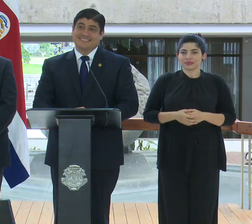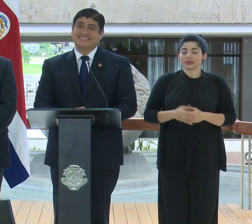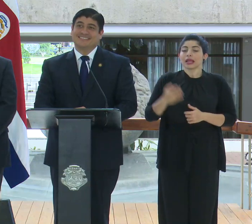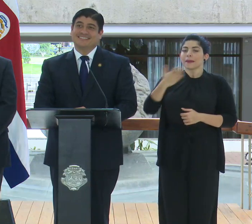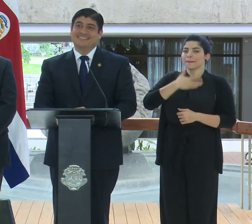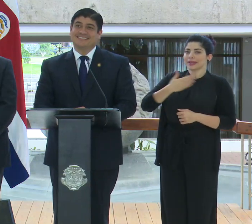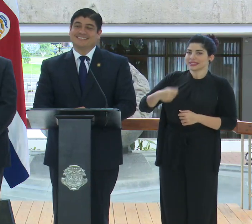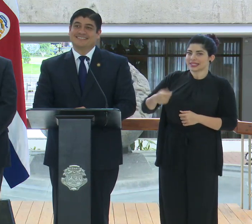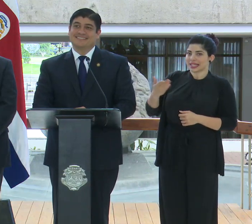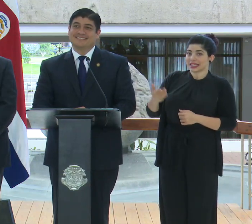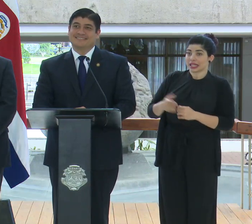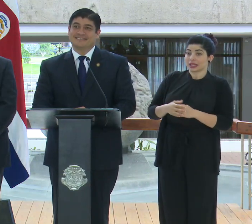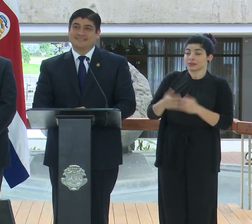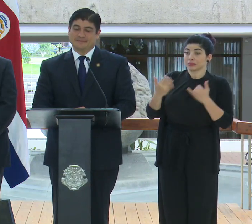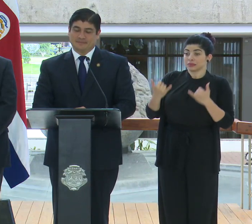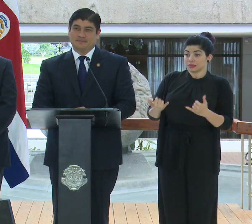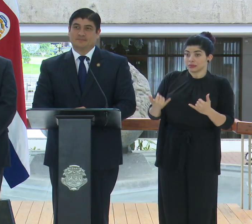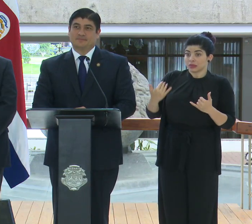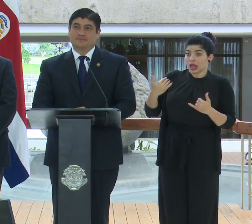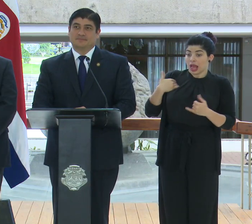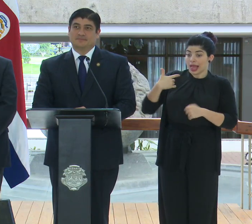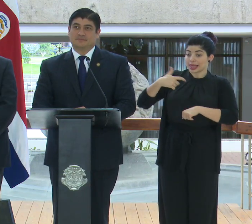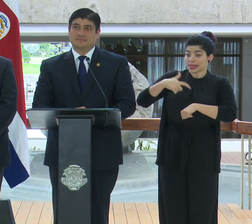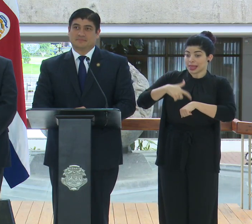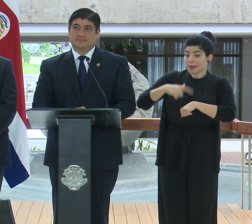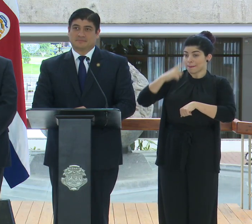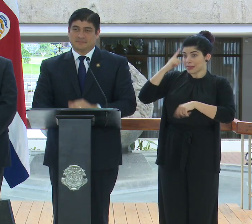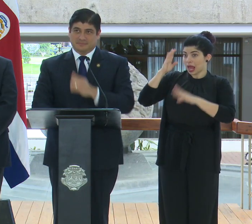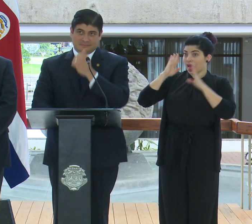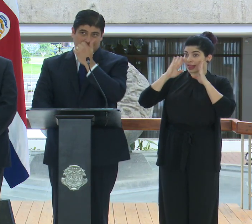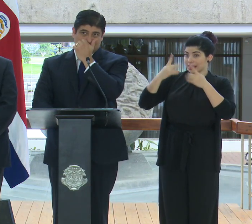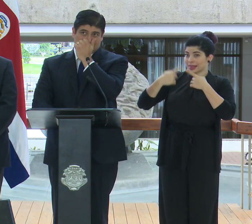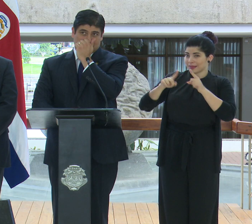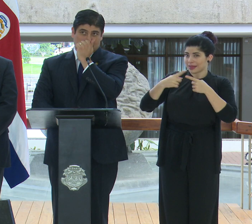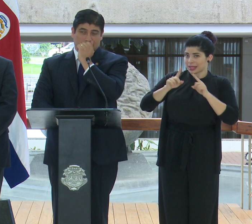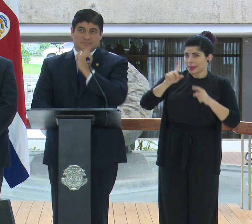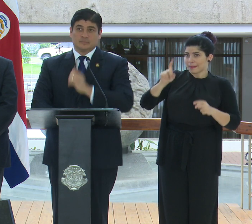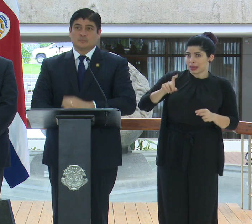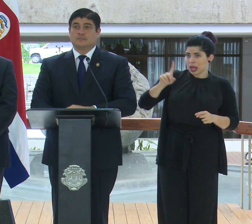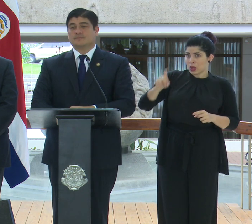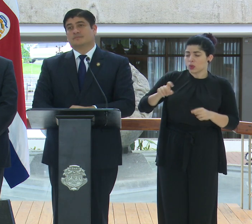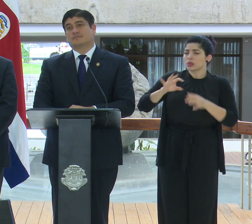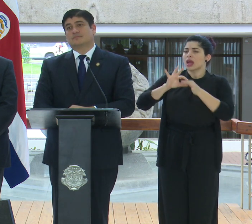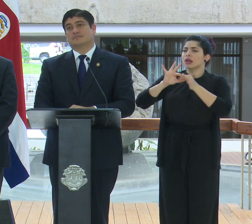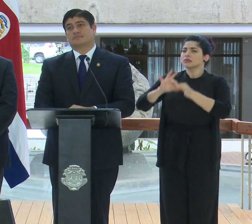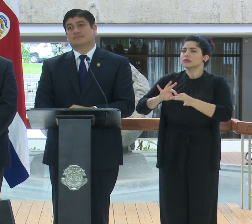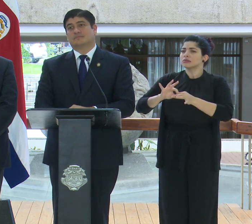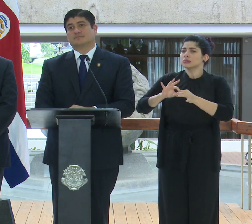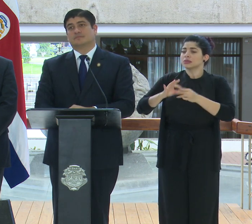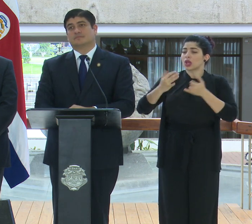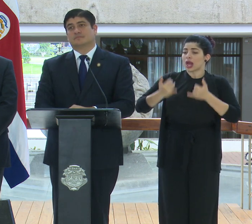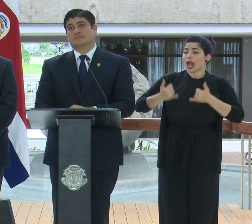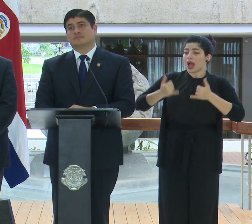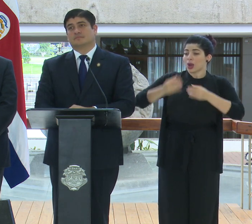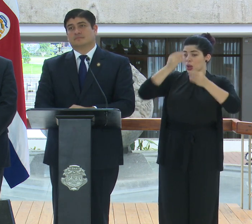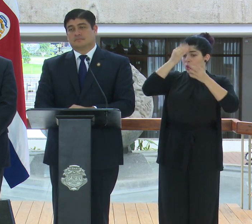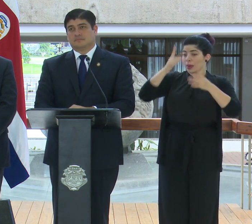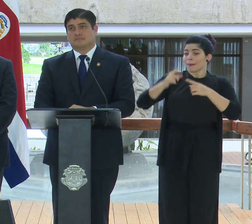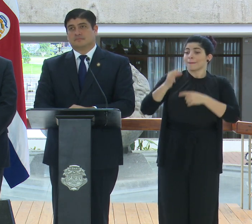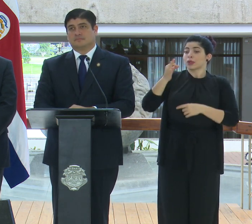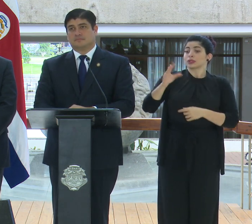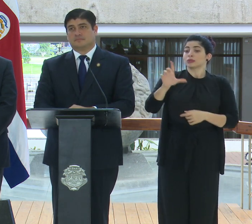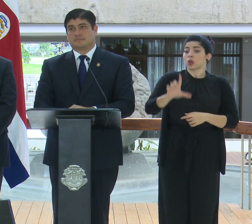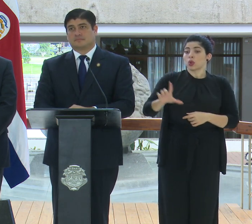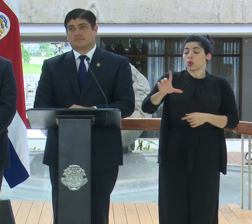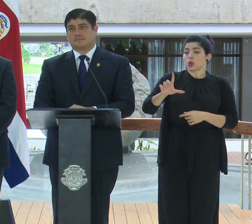Señor presidente, ya que tenemos tiempo para abarcar diferentes preguntas, es en el sentido propiamente de lo que se está anunciando para el próximo lunes, el